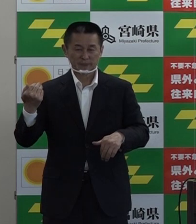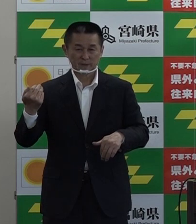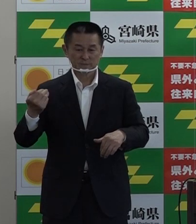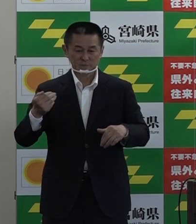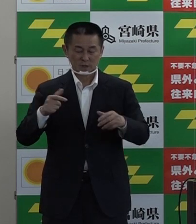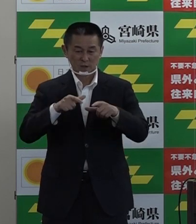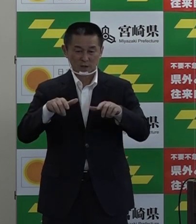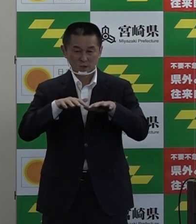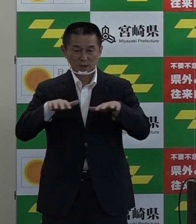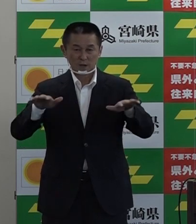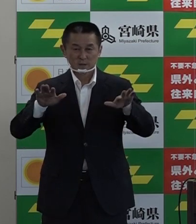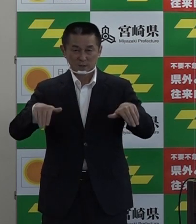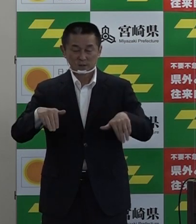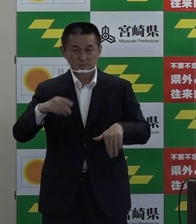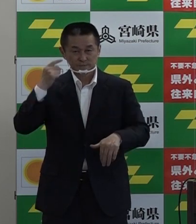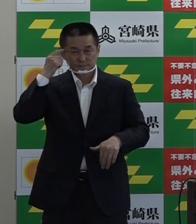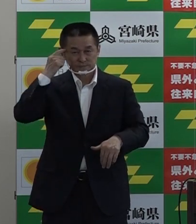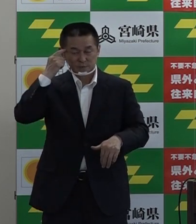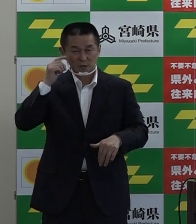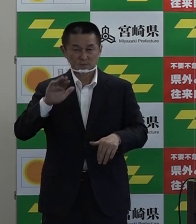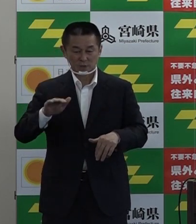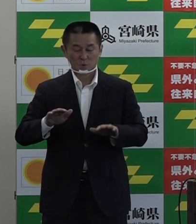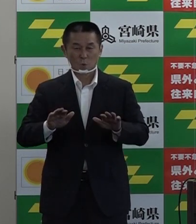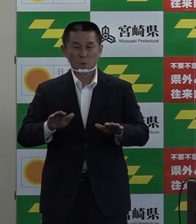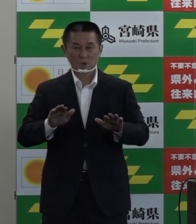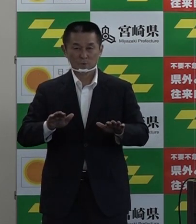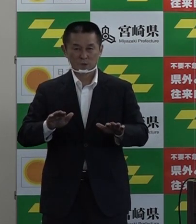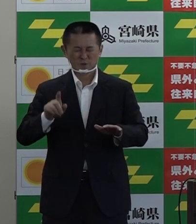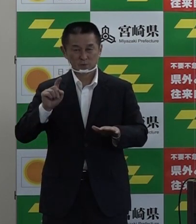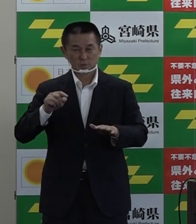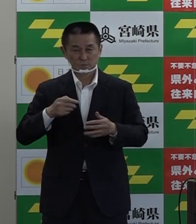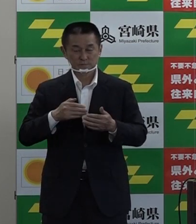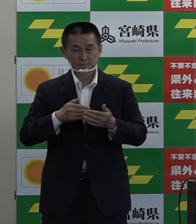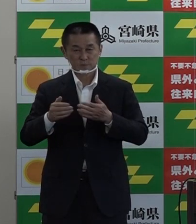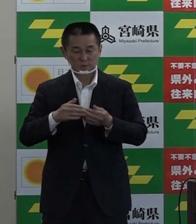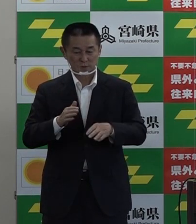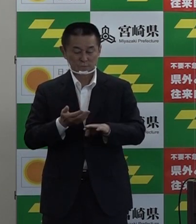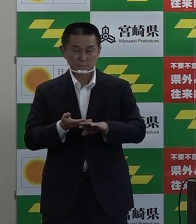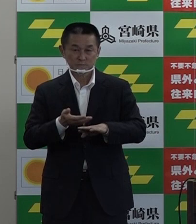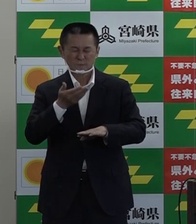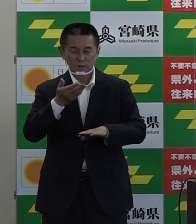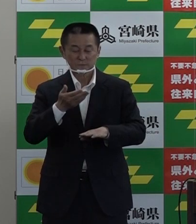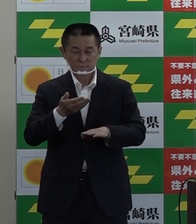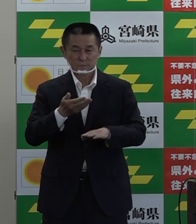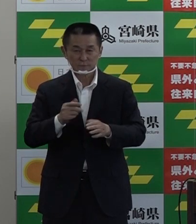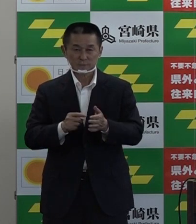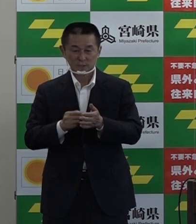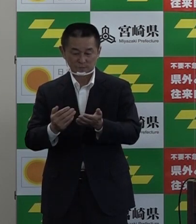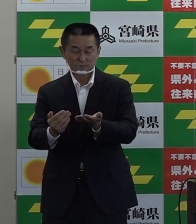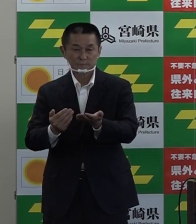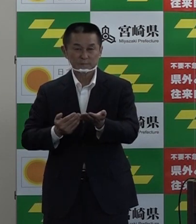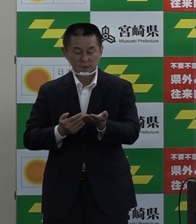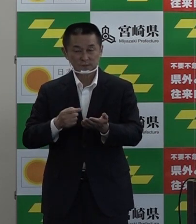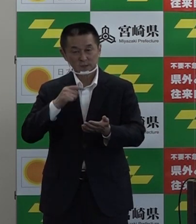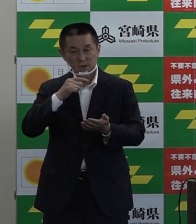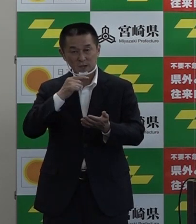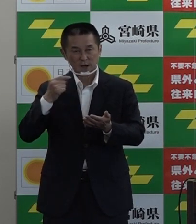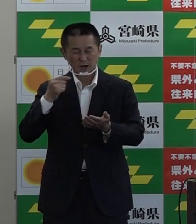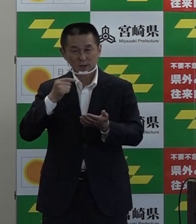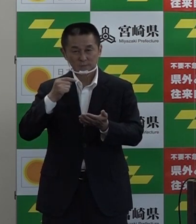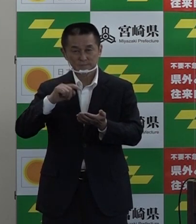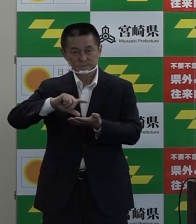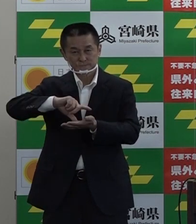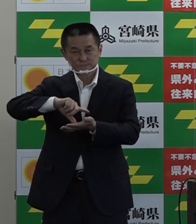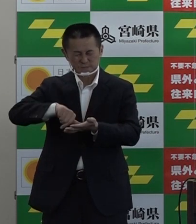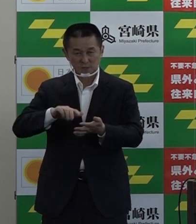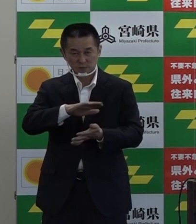につながったのかなというふうに思っております。まあ、今回はそういう検証を踏まえて、早めに赤にしたということで、また全体のこの引き締